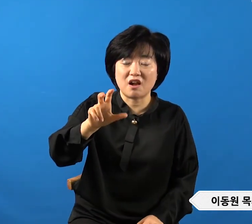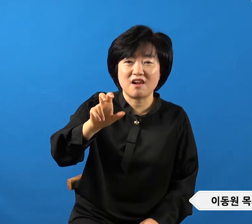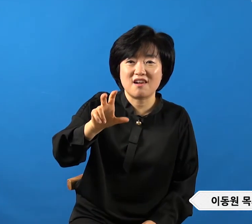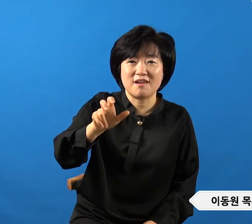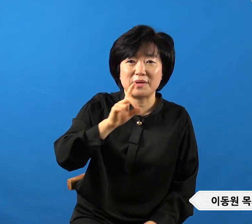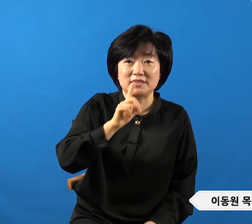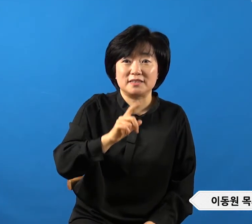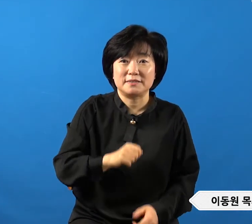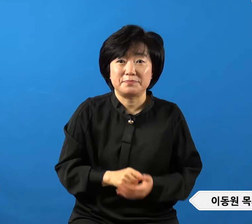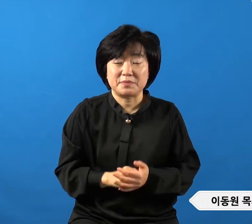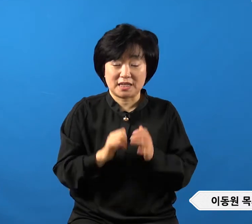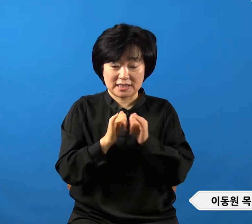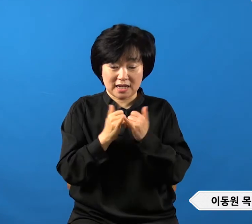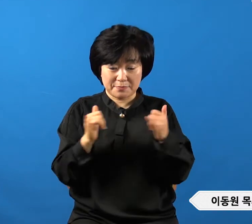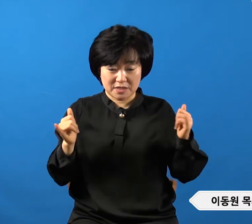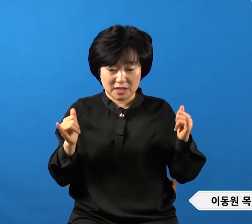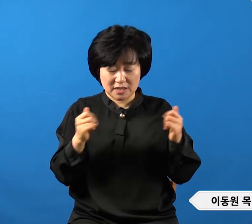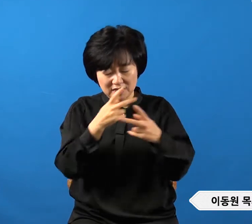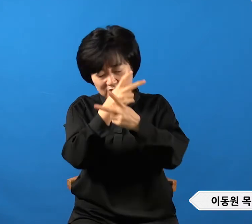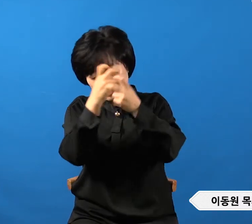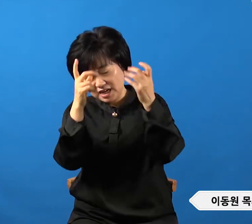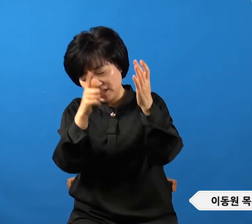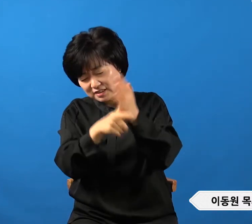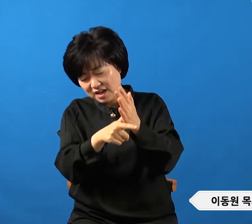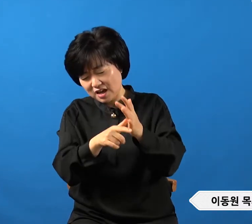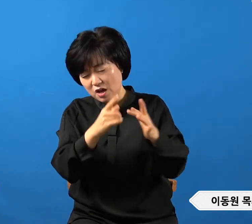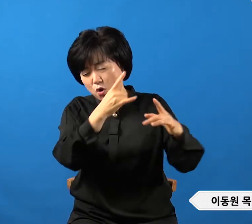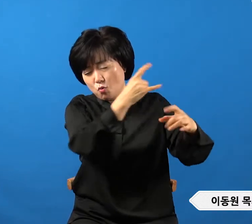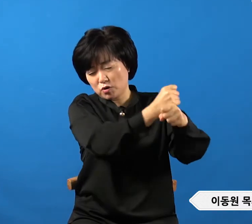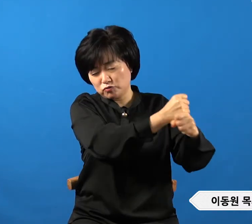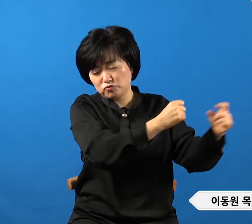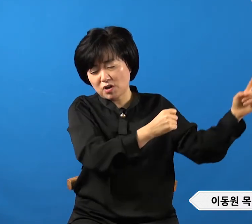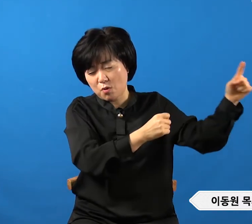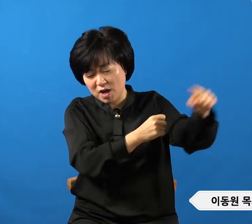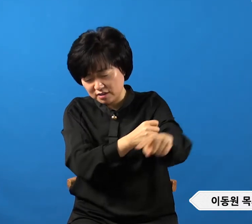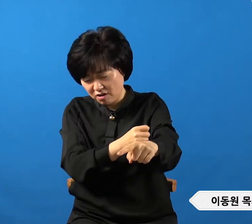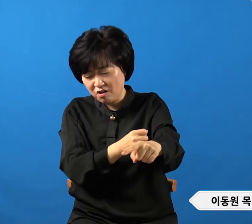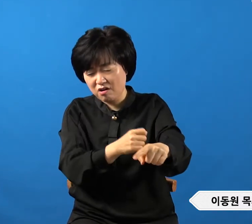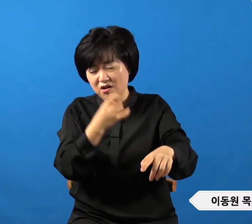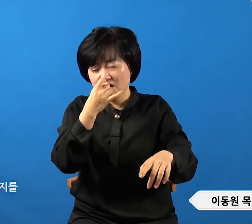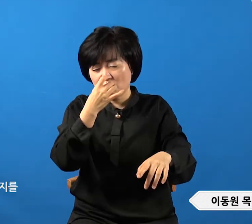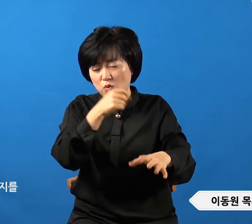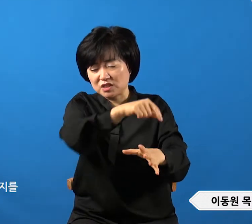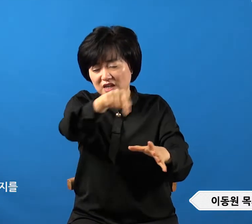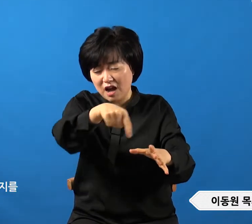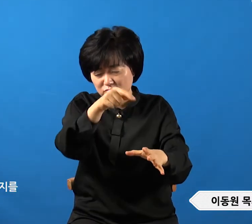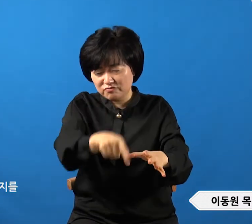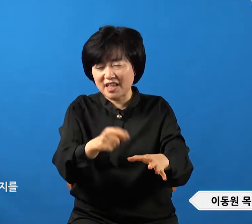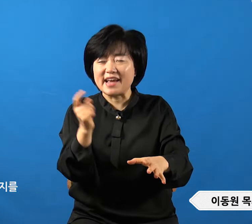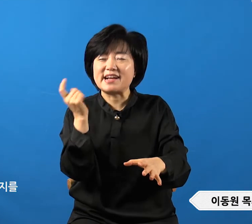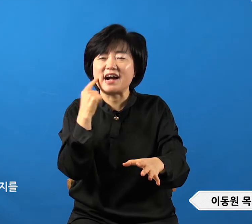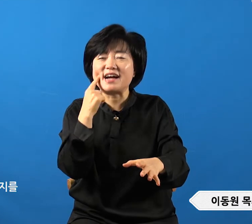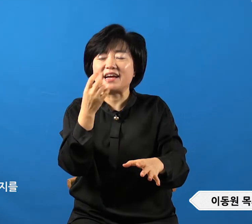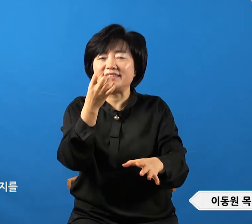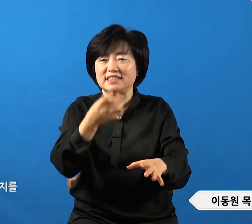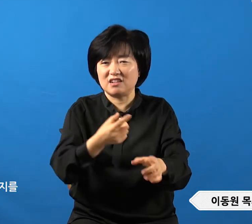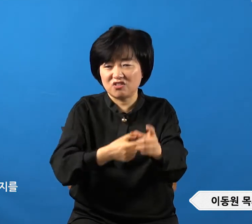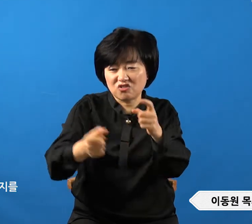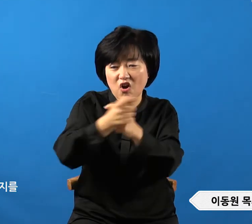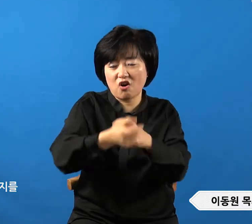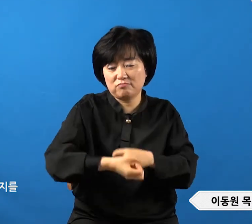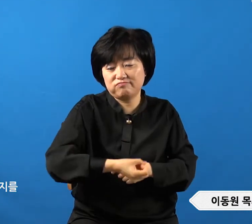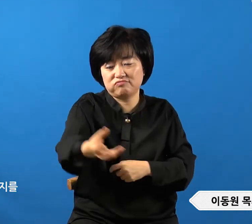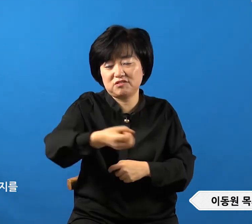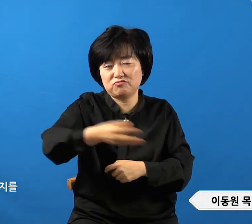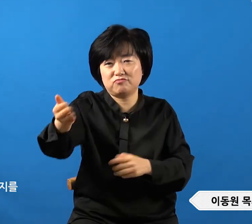25절입니다. 시작. 사람들이 잘 때 그 원수가 와서 곡식 가운데 가라지를 덧뿌리고